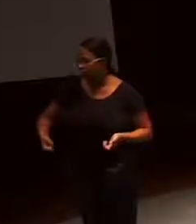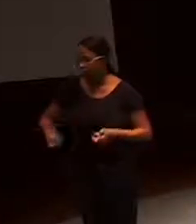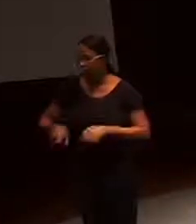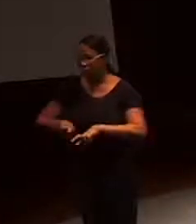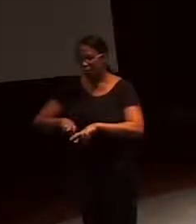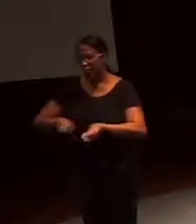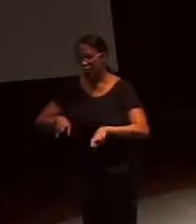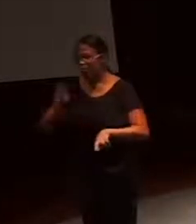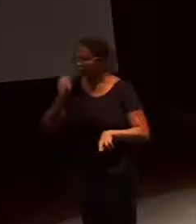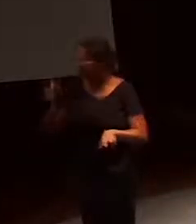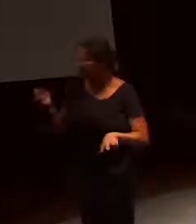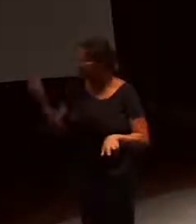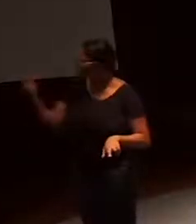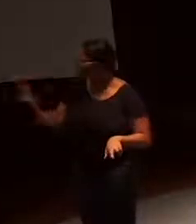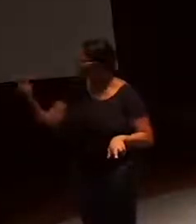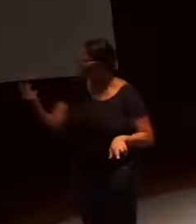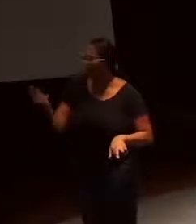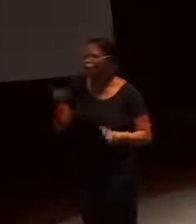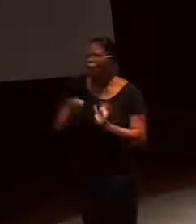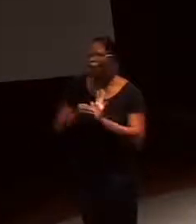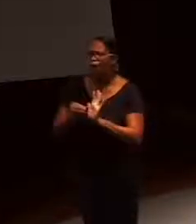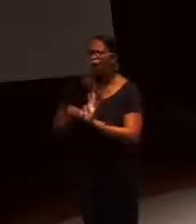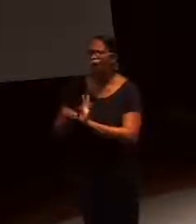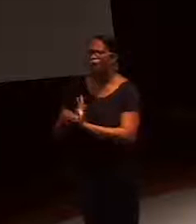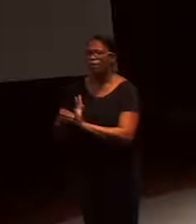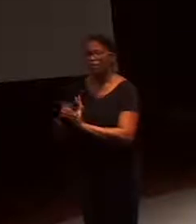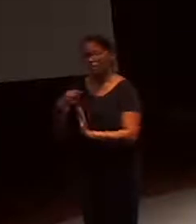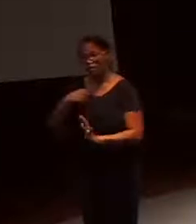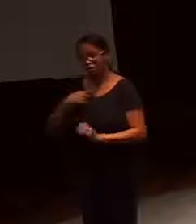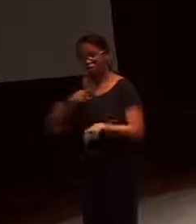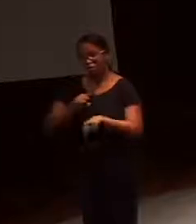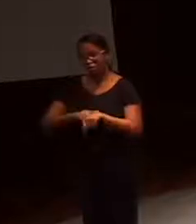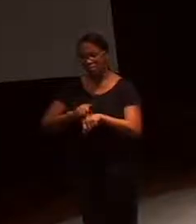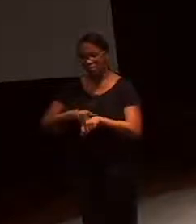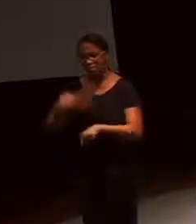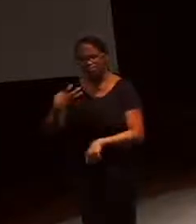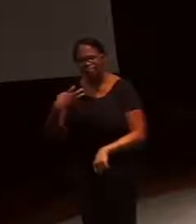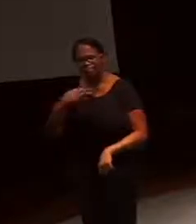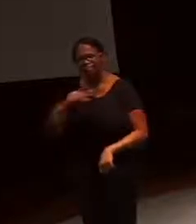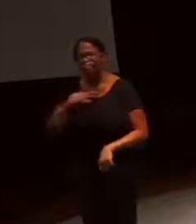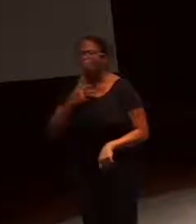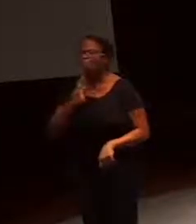eu só posso expressar esse momento com uma palavra de